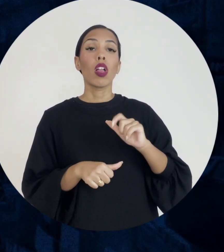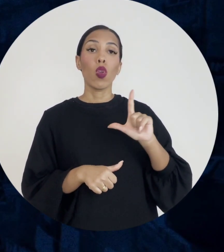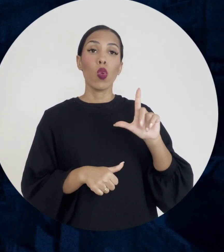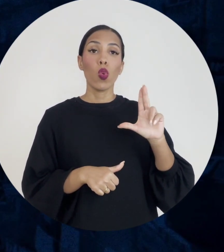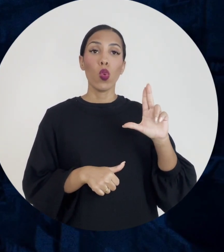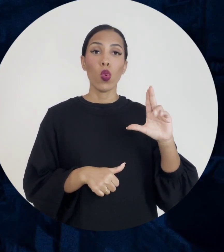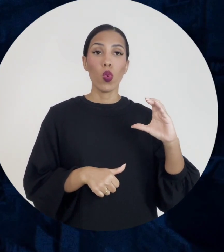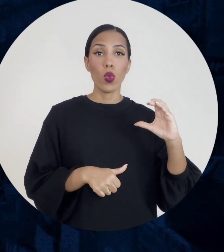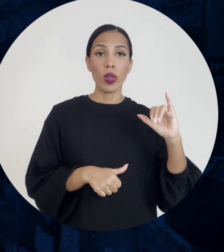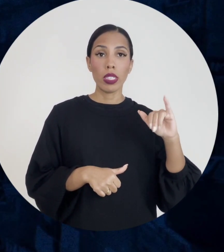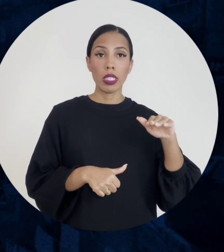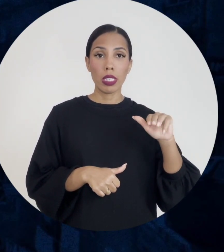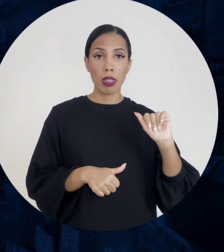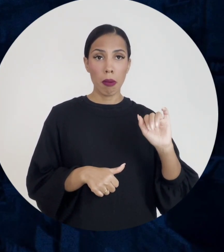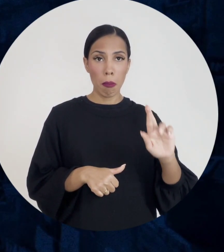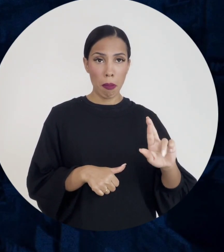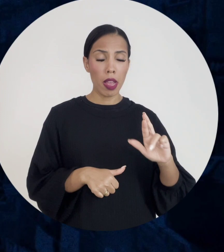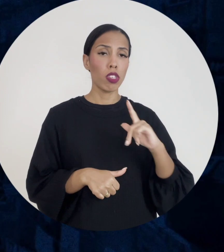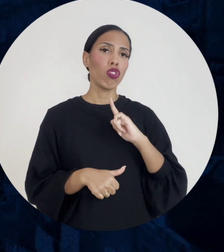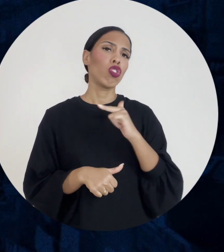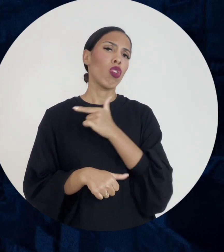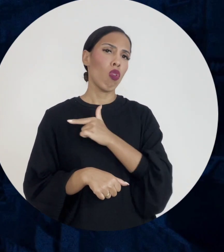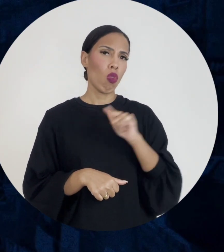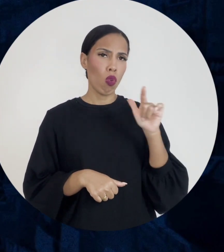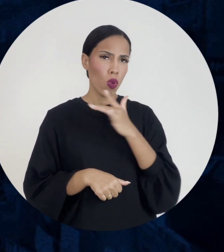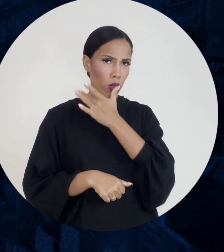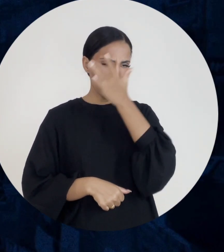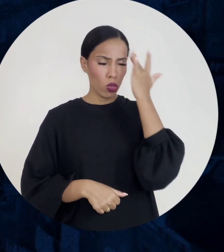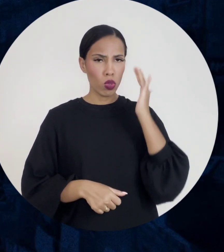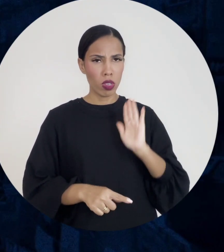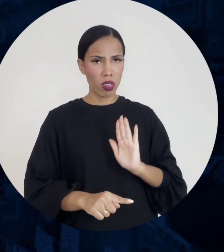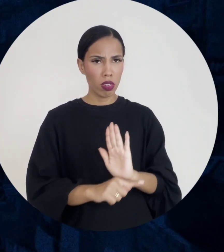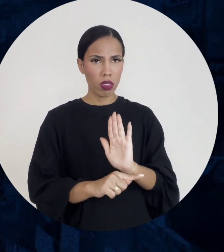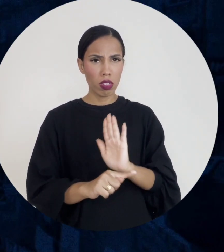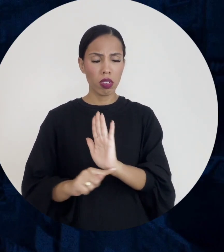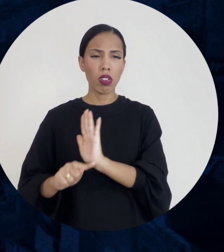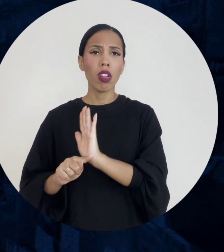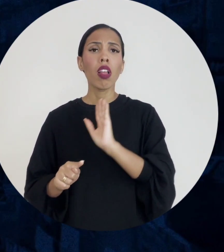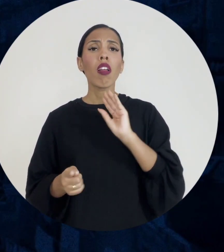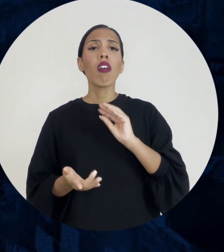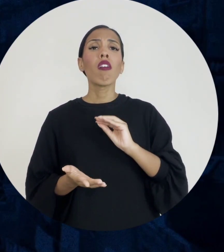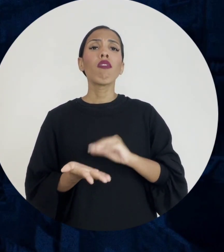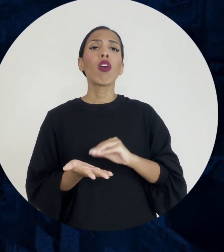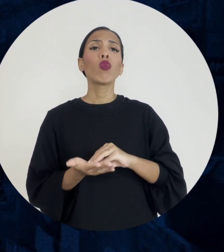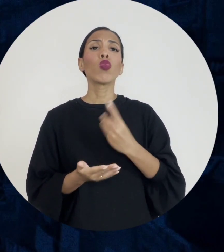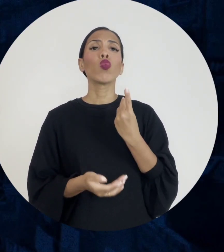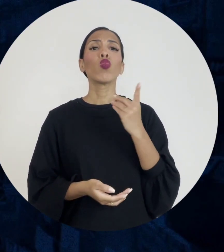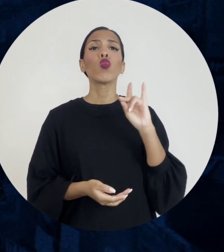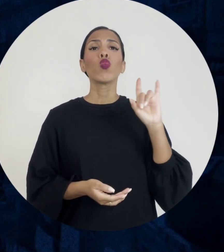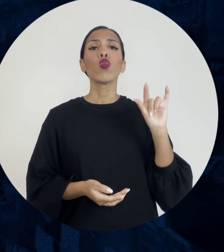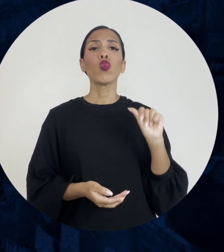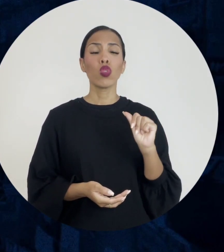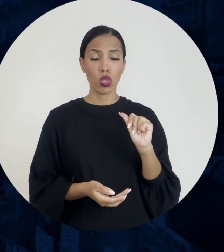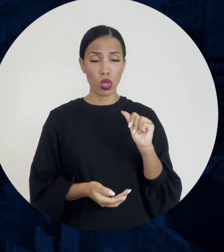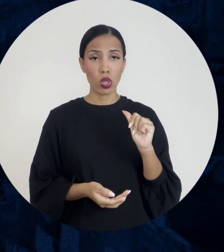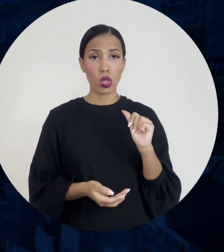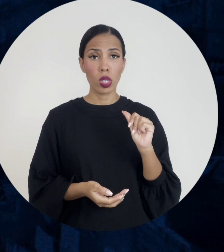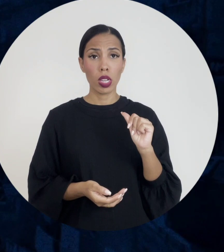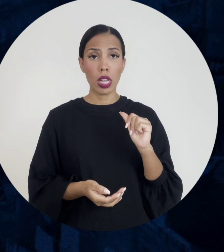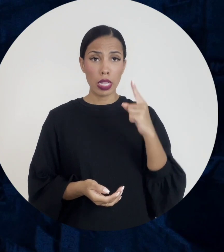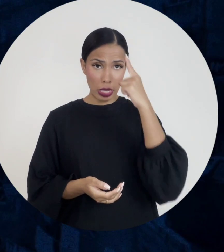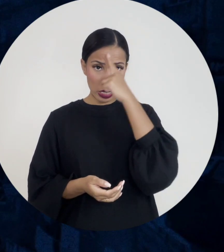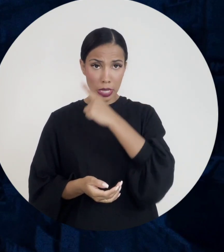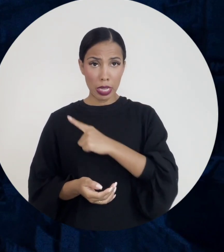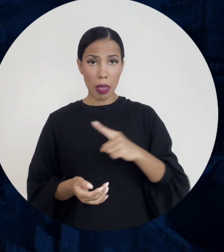né? Tinha outras pessoas que ajudavam e estava faltando um dia para terminar a